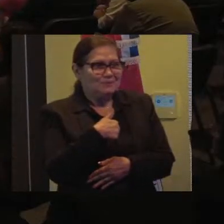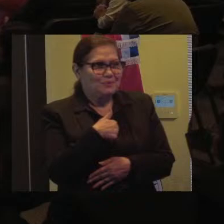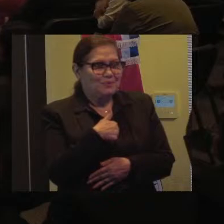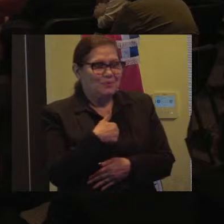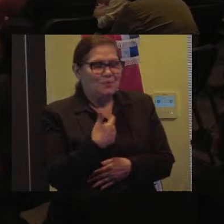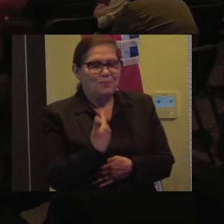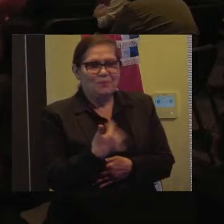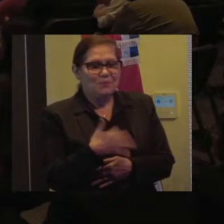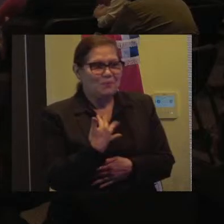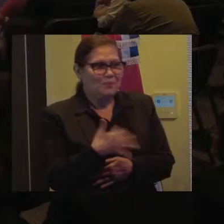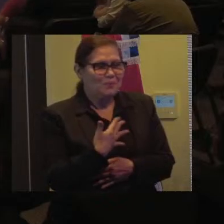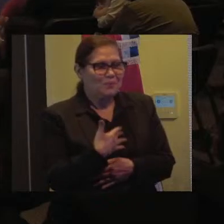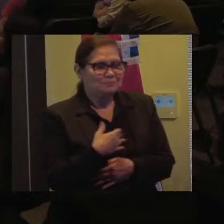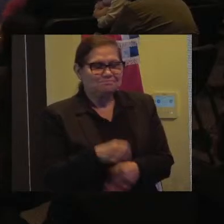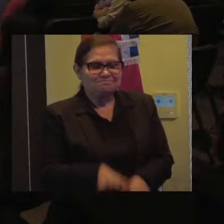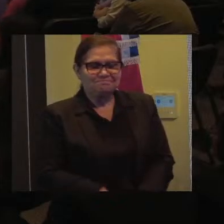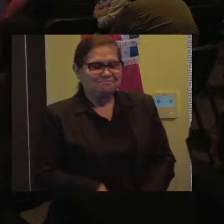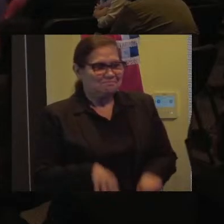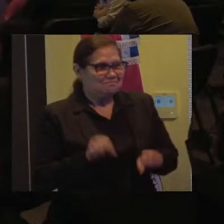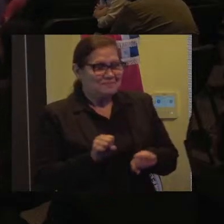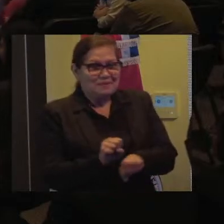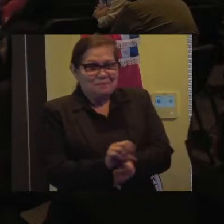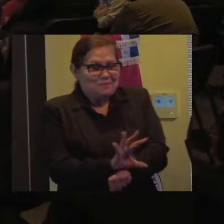cuestión muy emotiva.